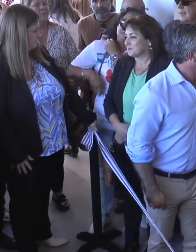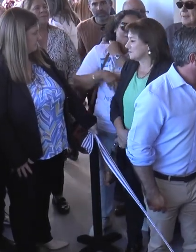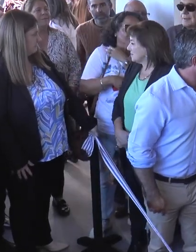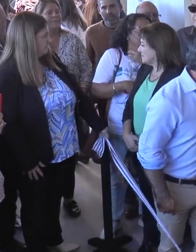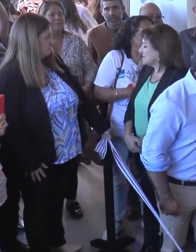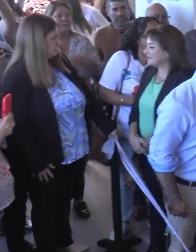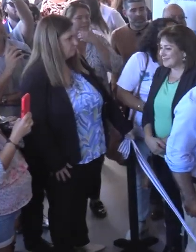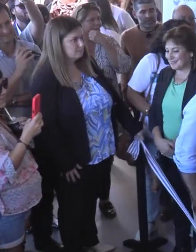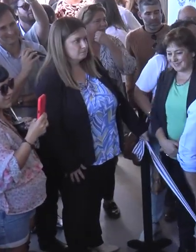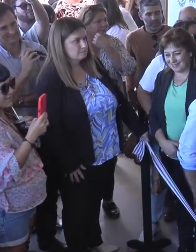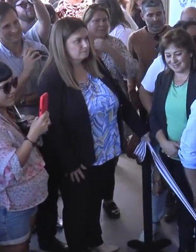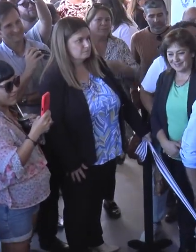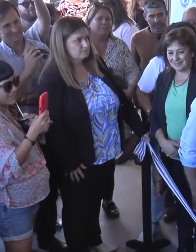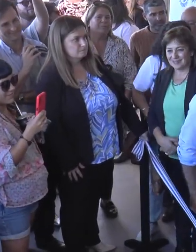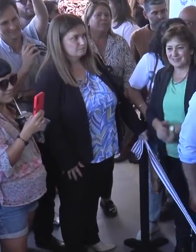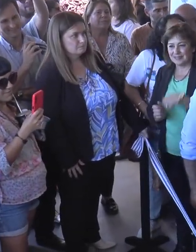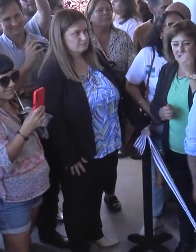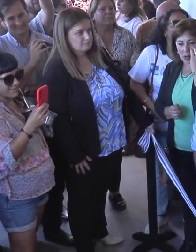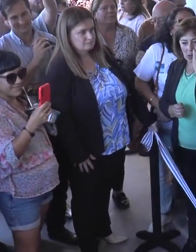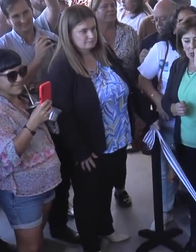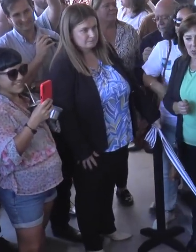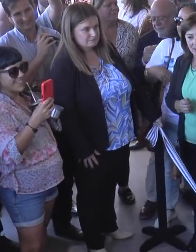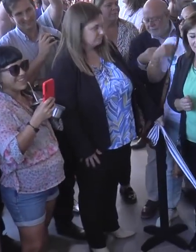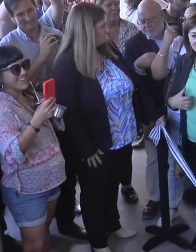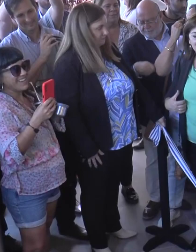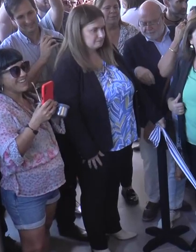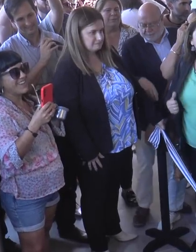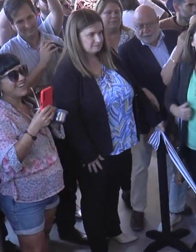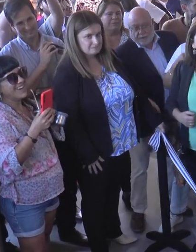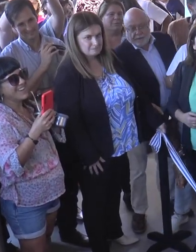desde la sociedad también exigían, desde quienes aportaban.